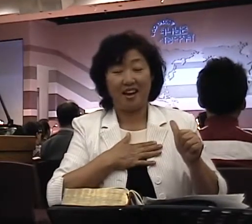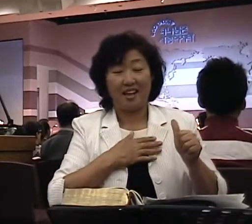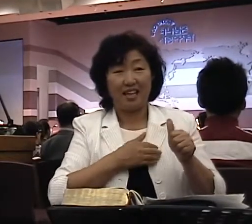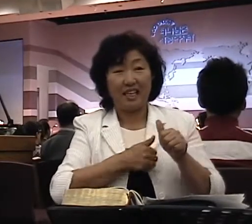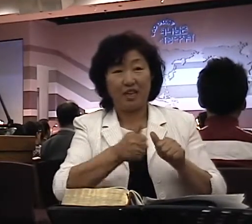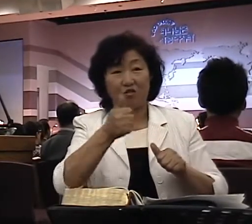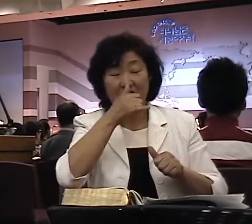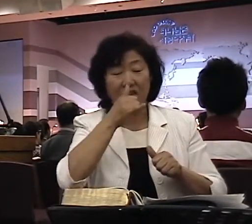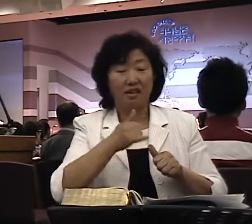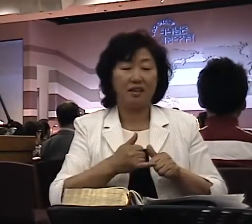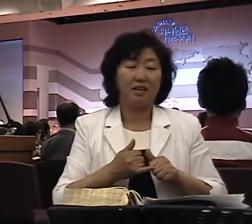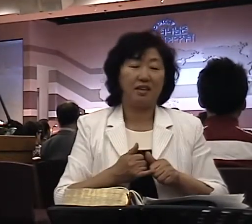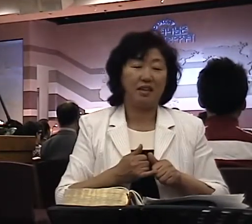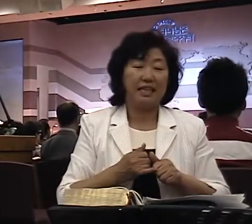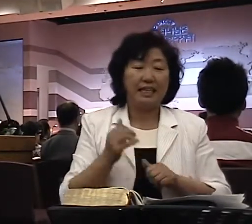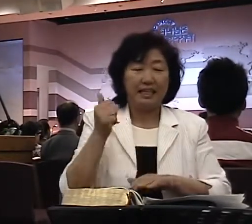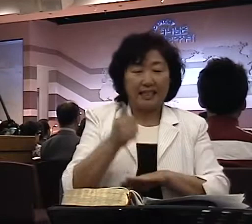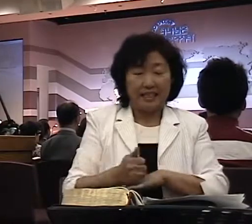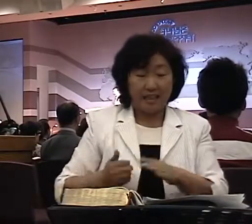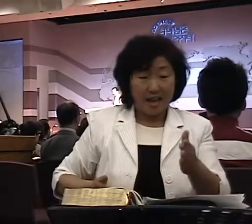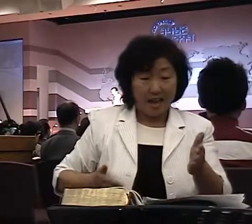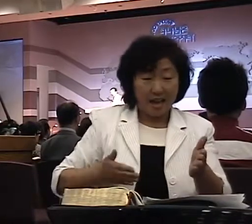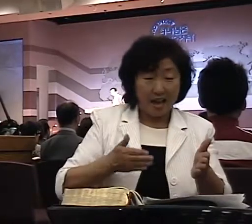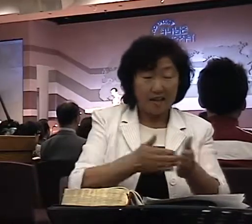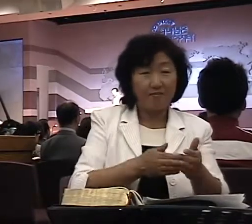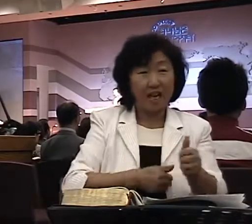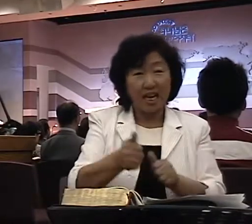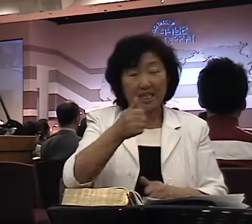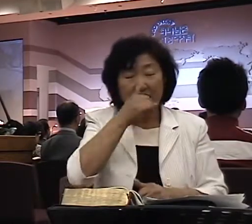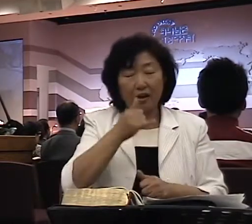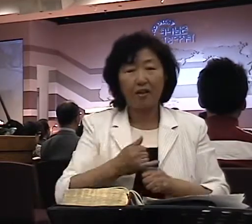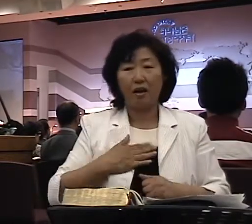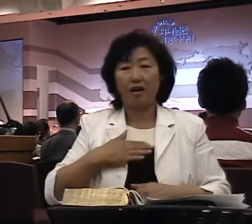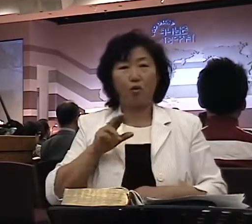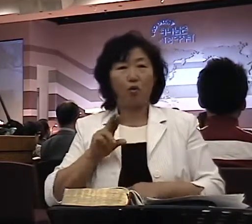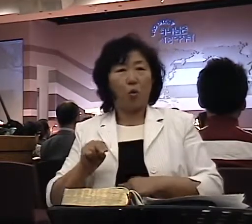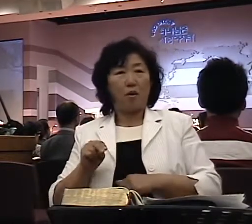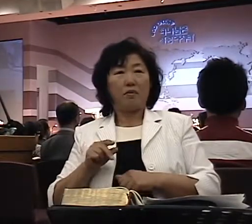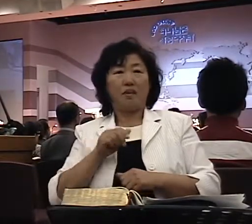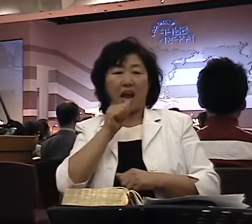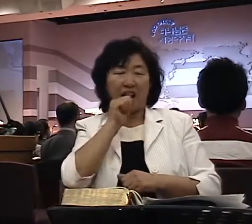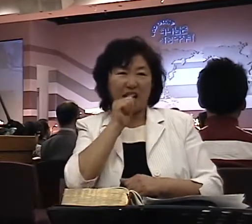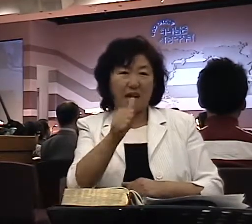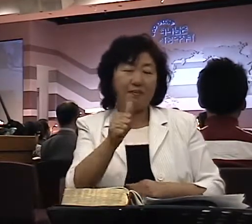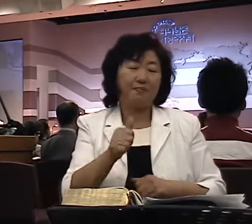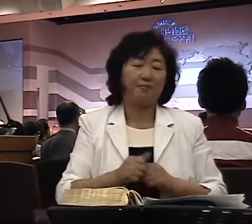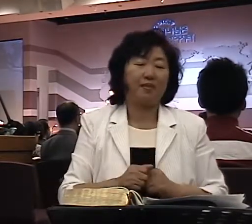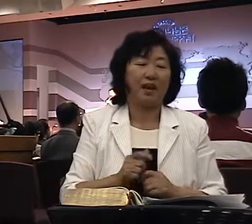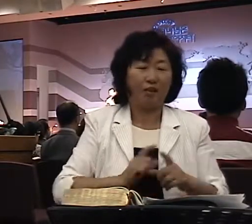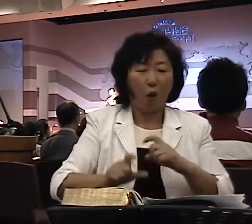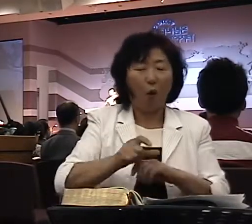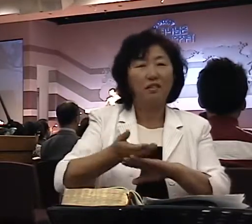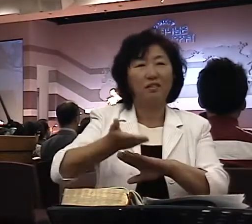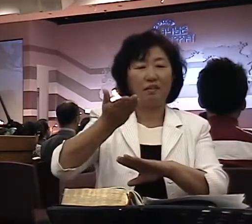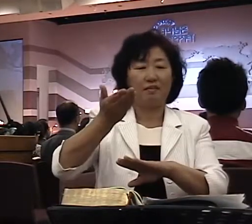것입니다. 끝까지 이길 수 있는 것입니다. 내가 노하면은 절대로 그것을 더